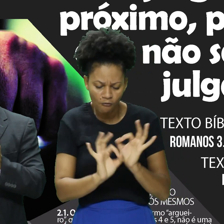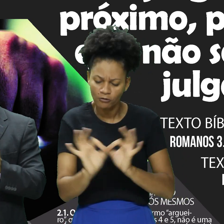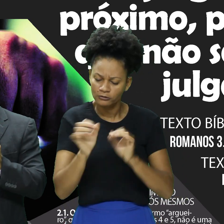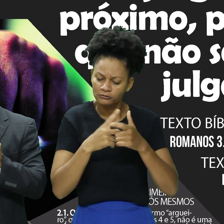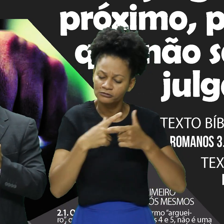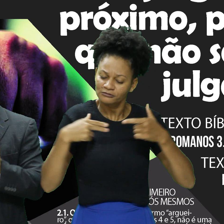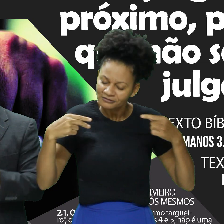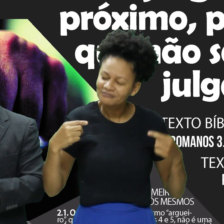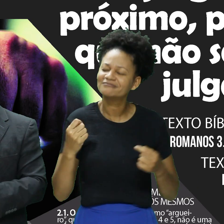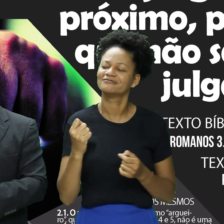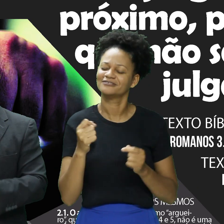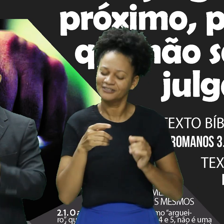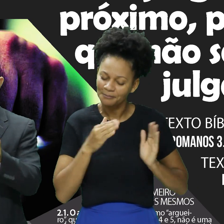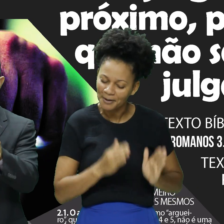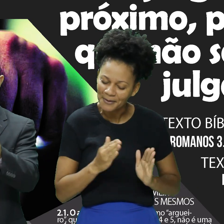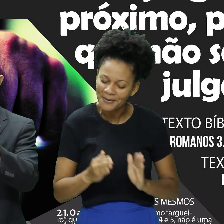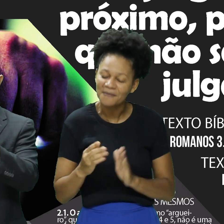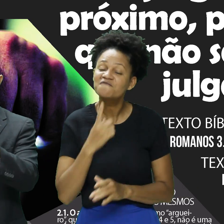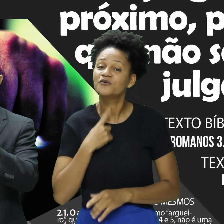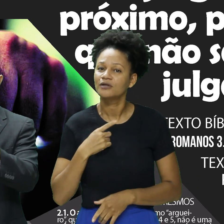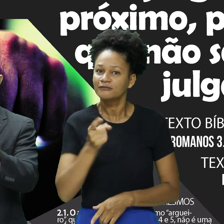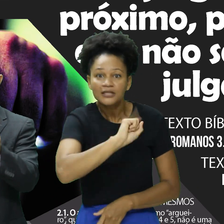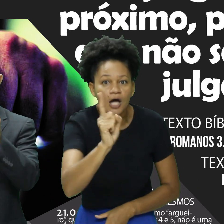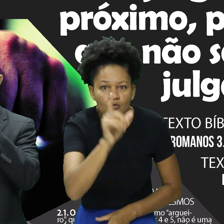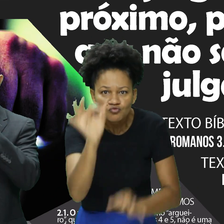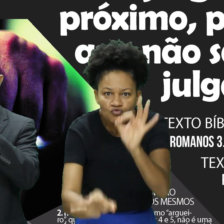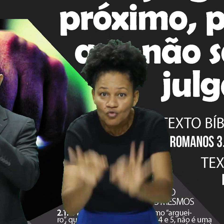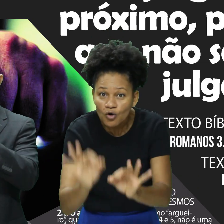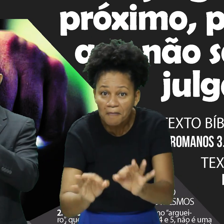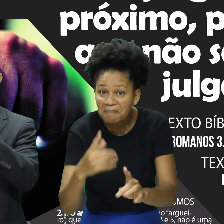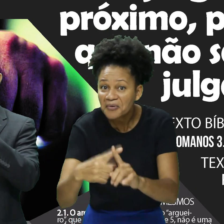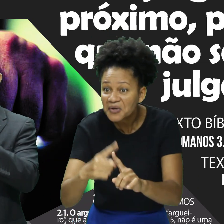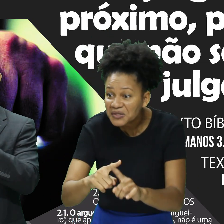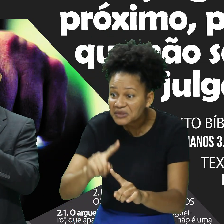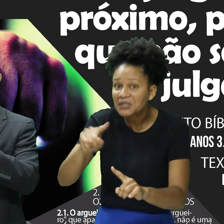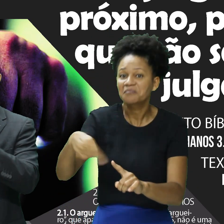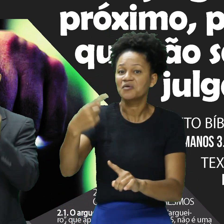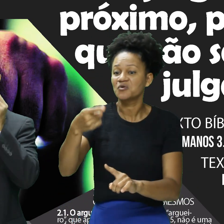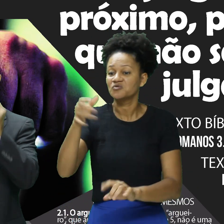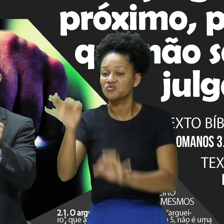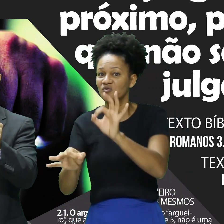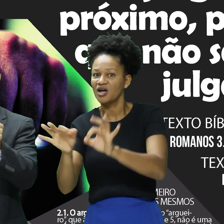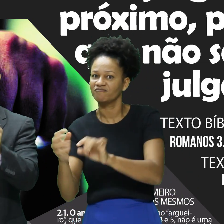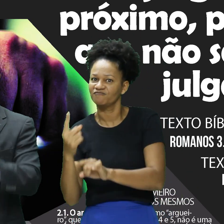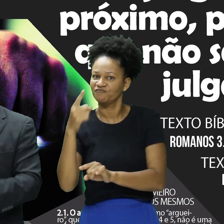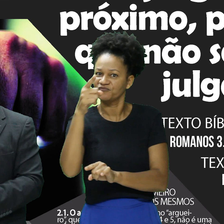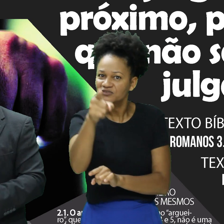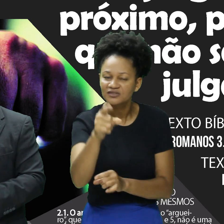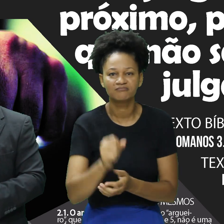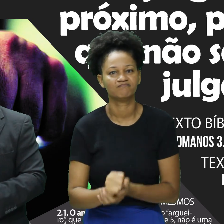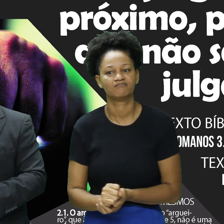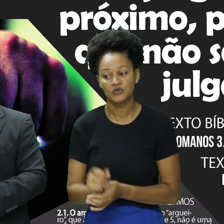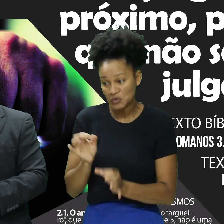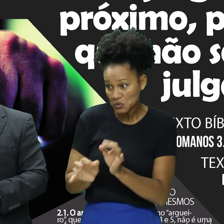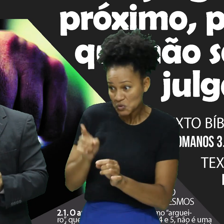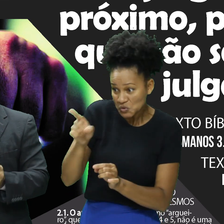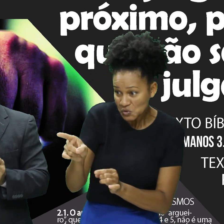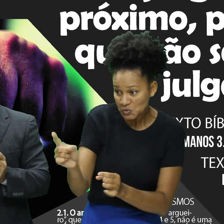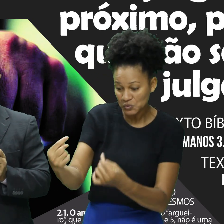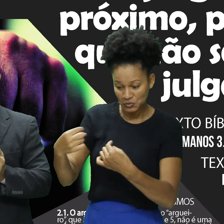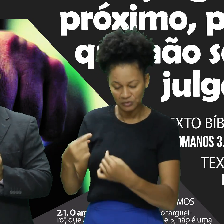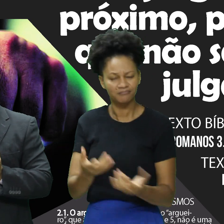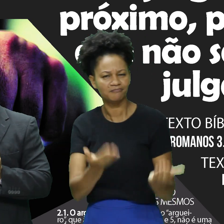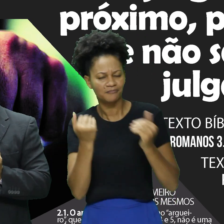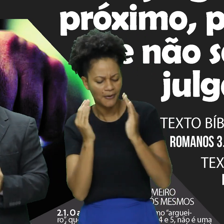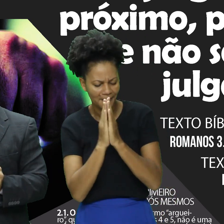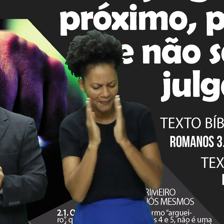sua vontade. Não julgue, para você não ser julgado com a mesma intensidade. Vamos